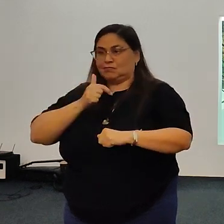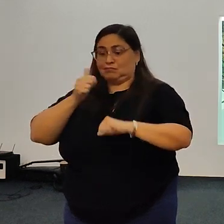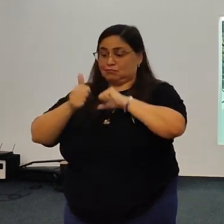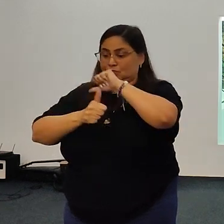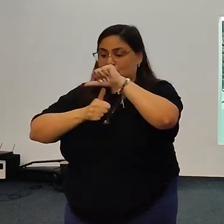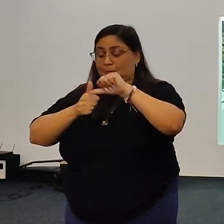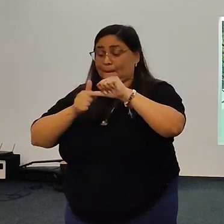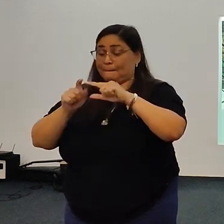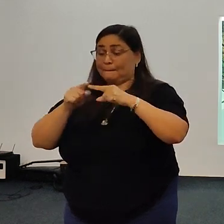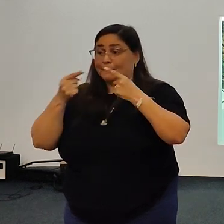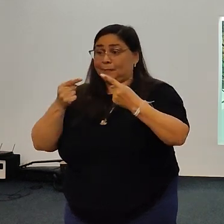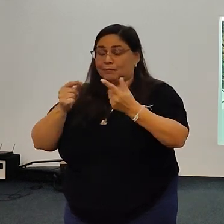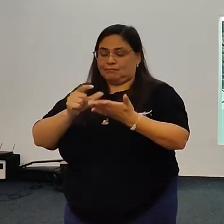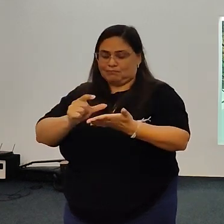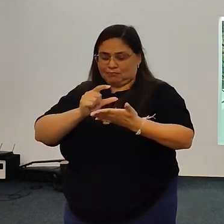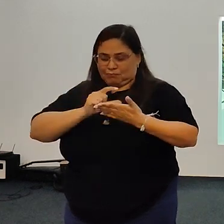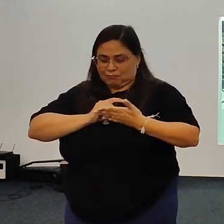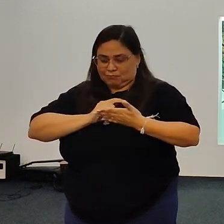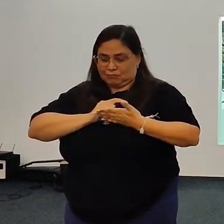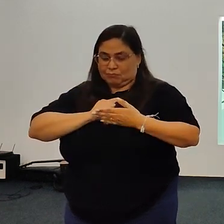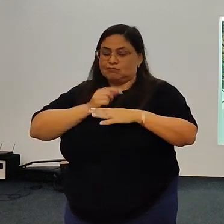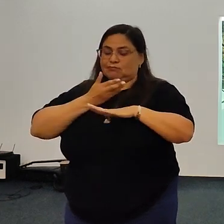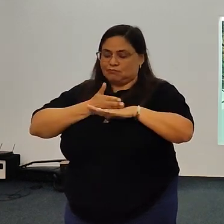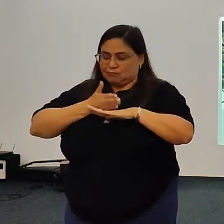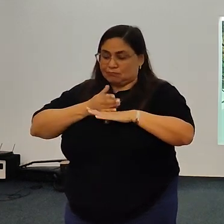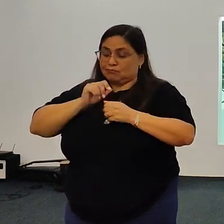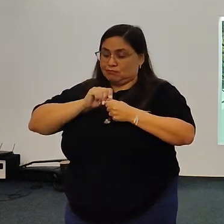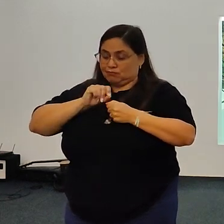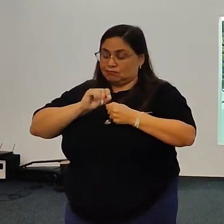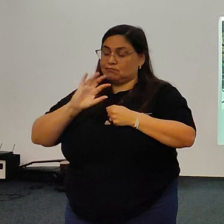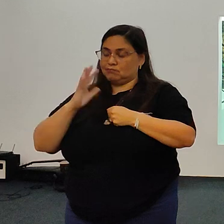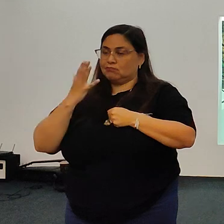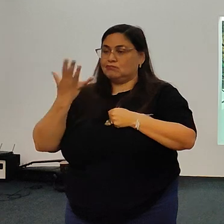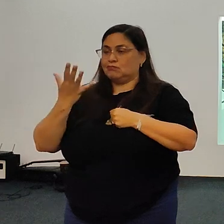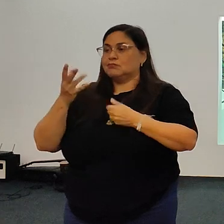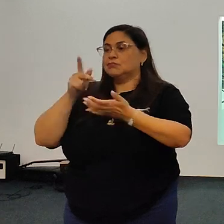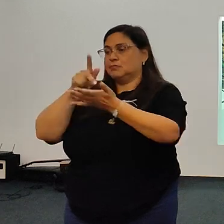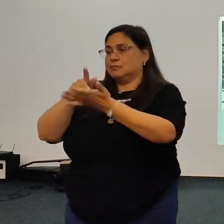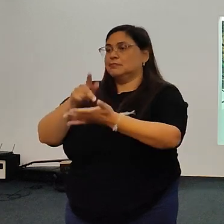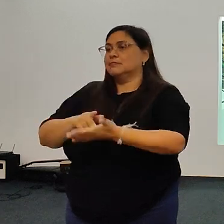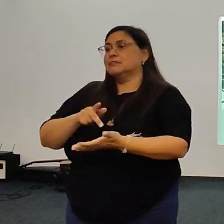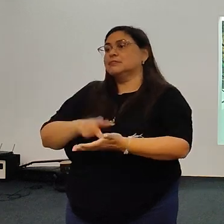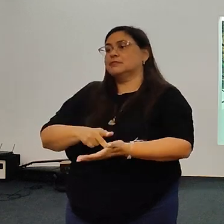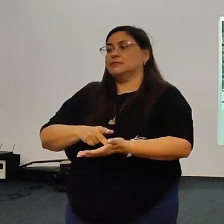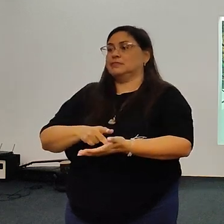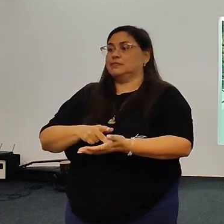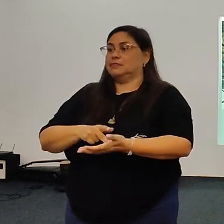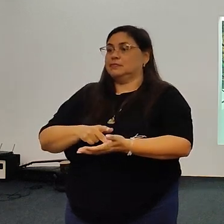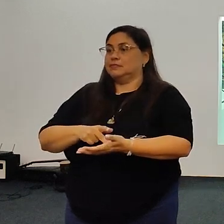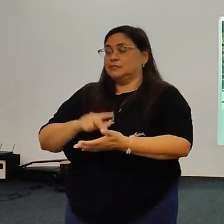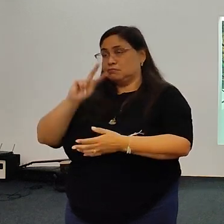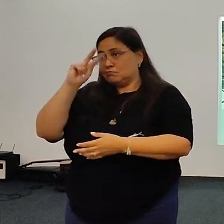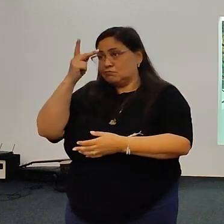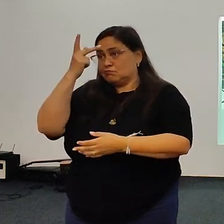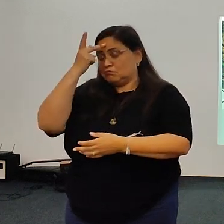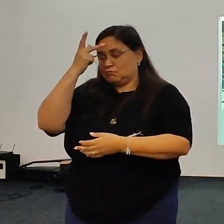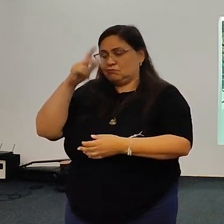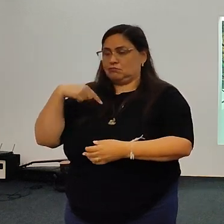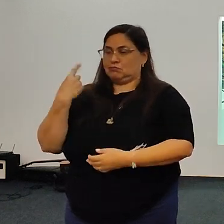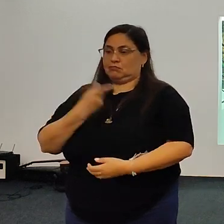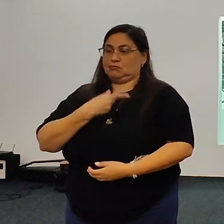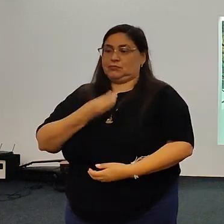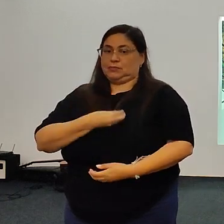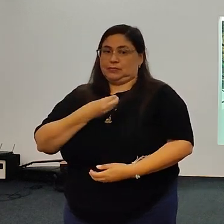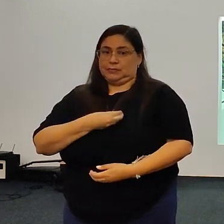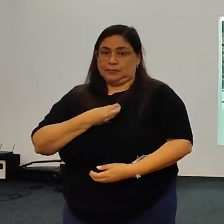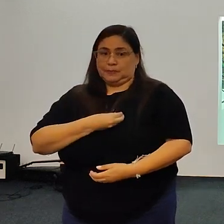você coloca a palavra de Deus em prática na sua vida, aí nós vemos grandemente a diferença que ela faz nas